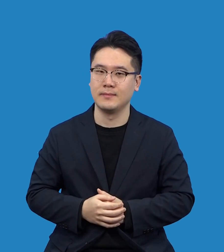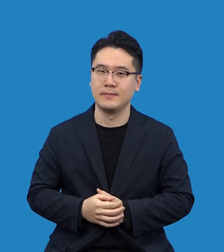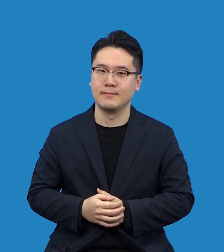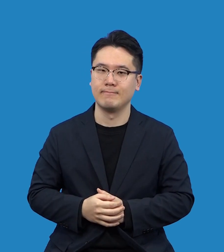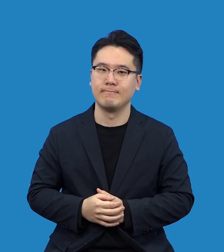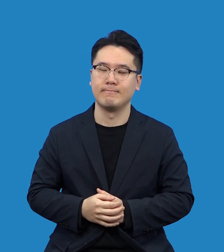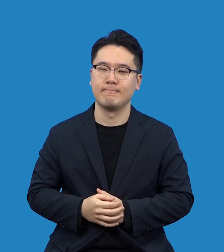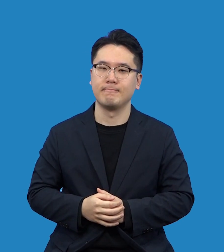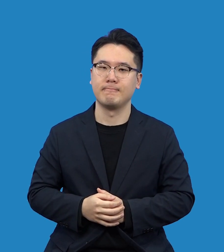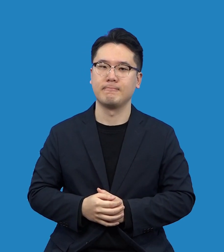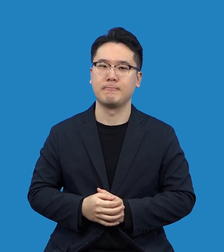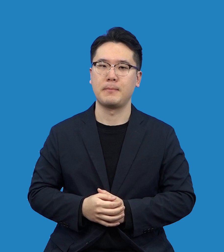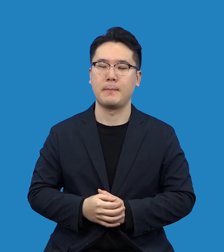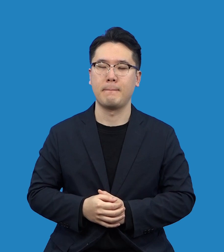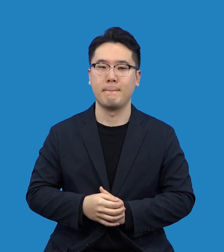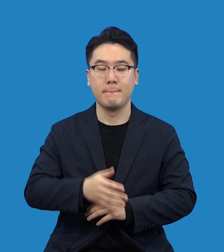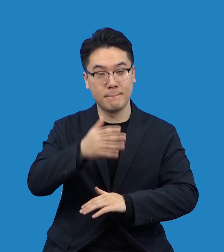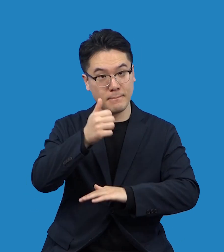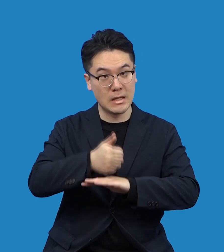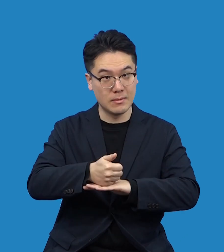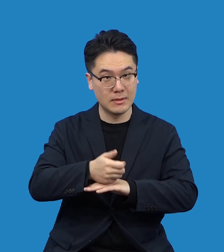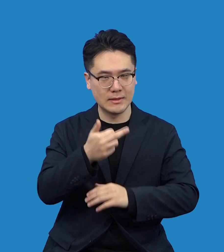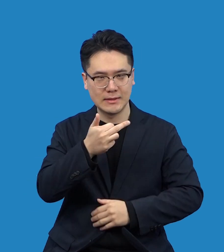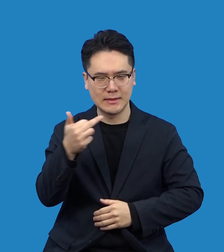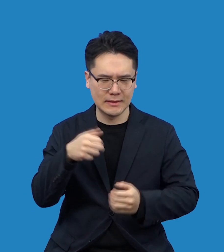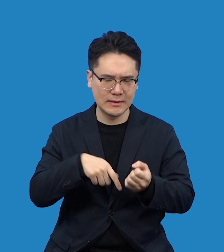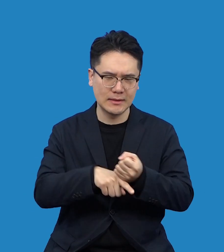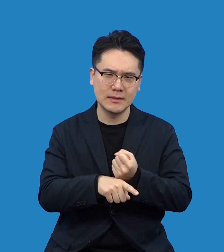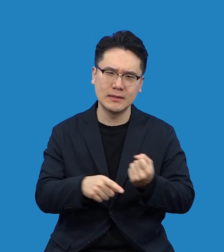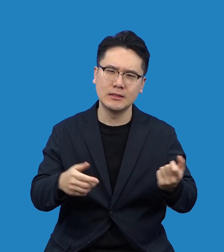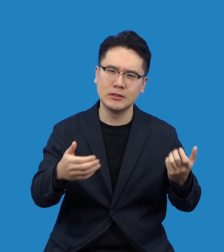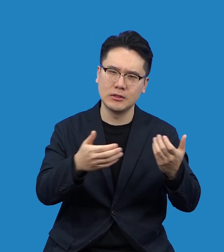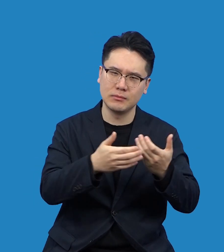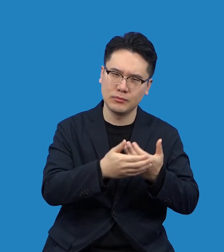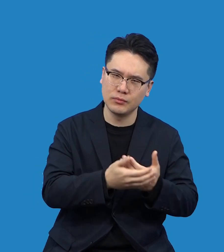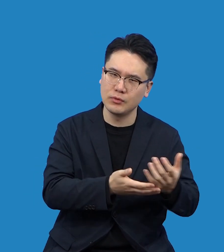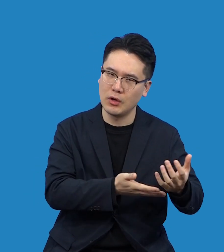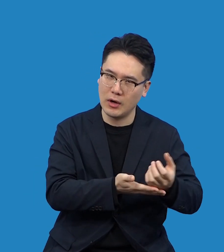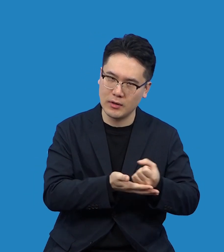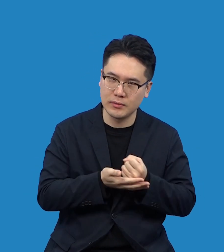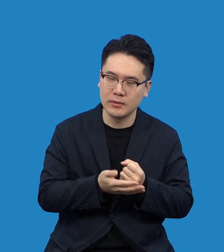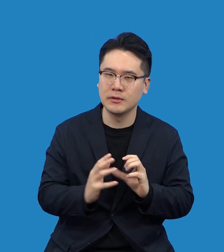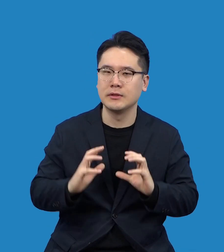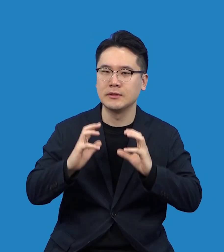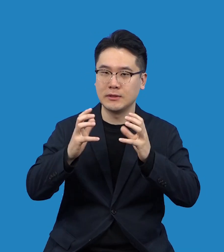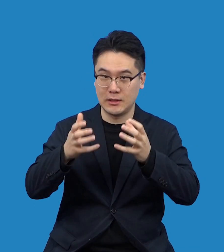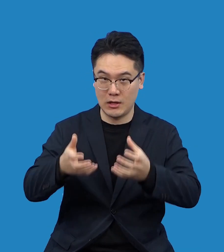마지막에 큰 뜻을 품고 세상과 거래하는 사람들은